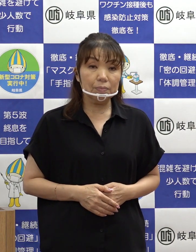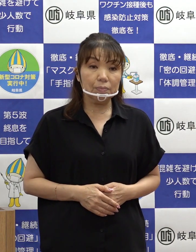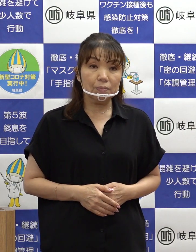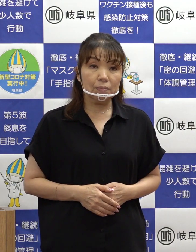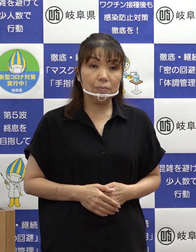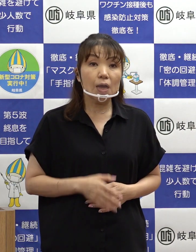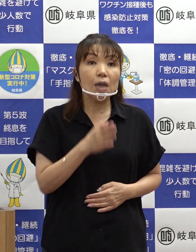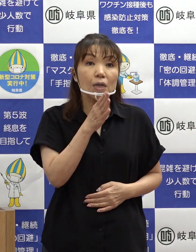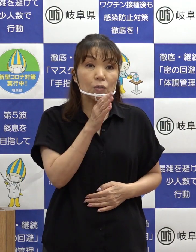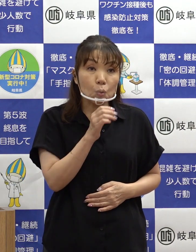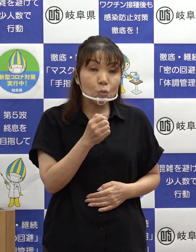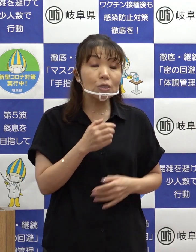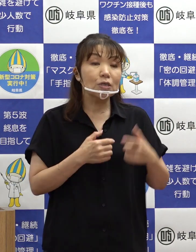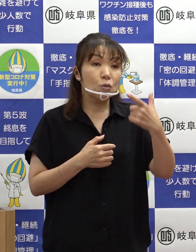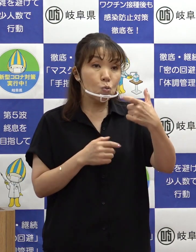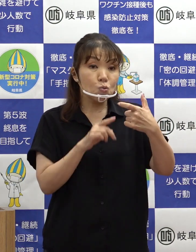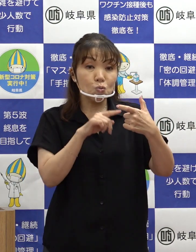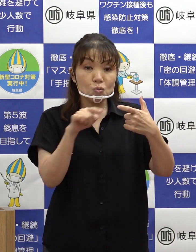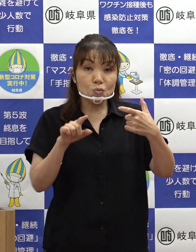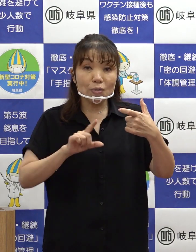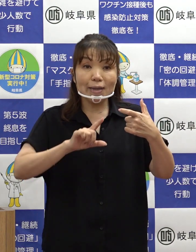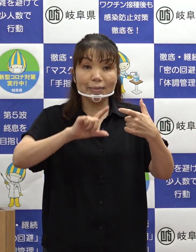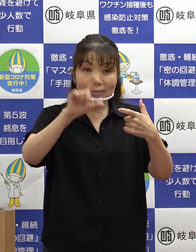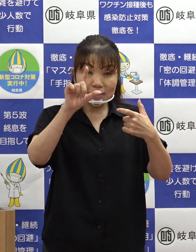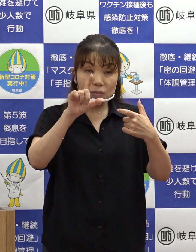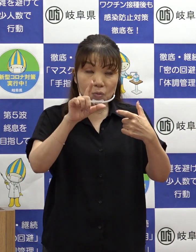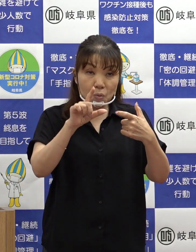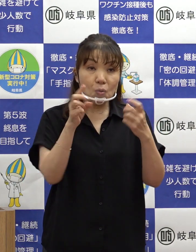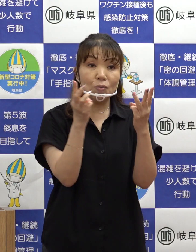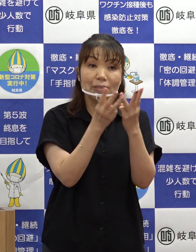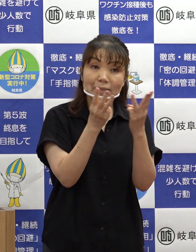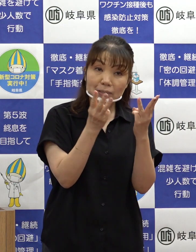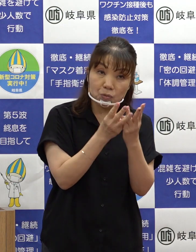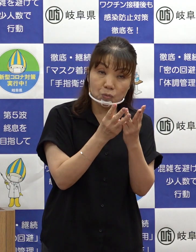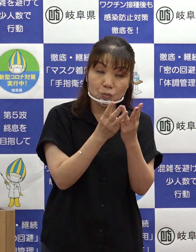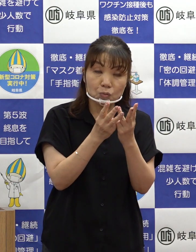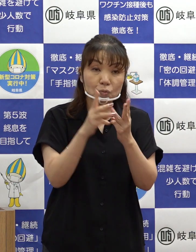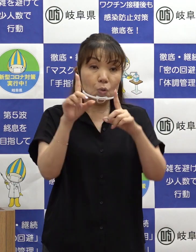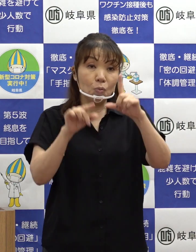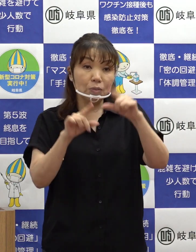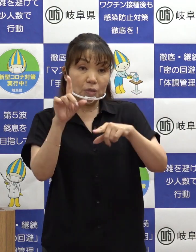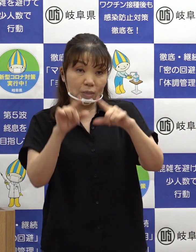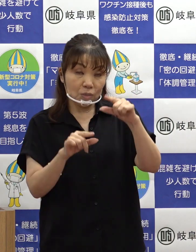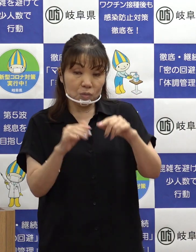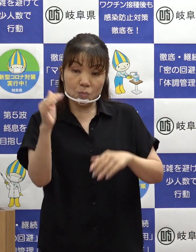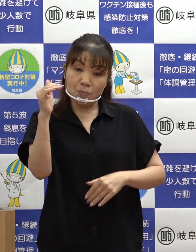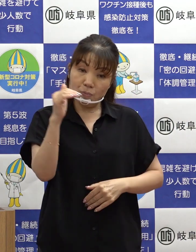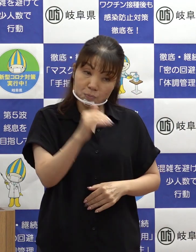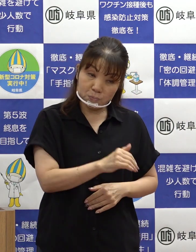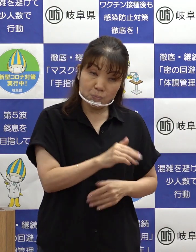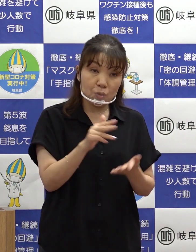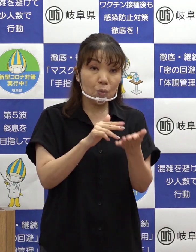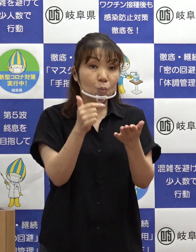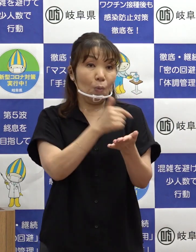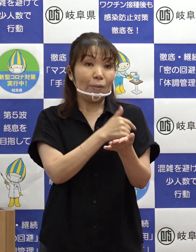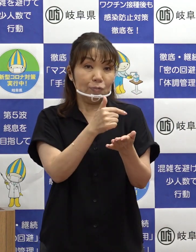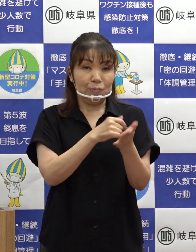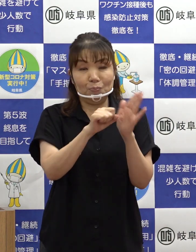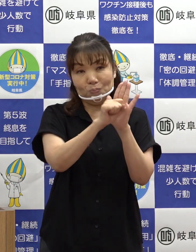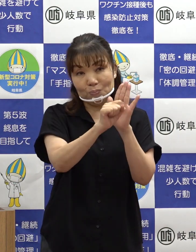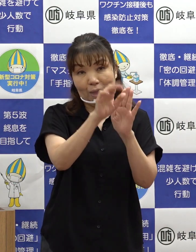60代以上の感染者数が比率でも人数ベースでも減少してきておるということで、ワクチン効果の一つの表